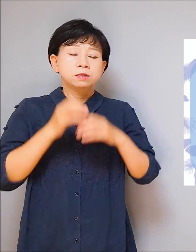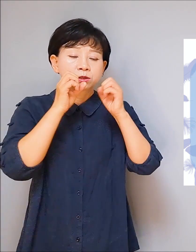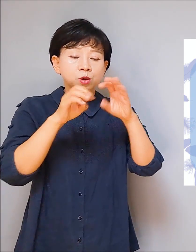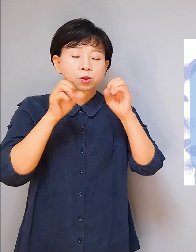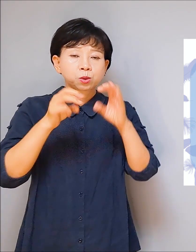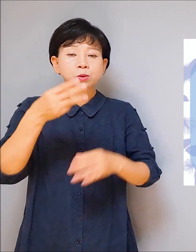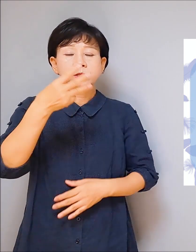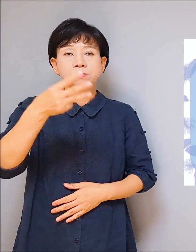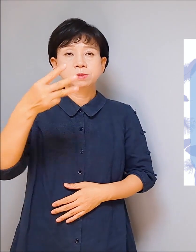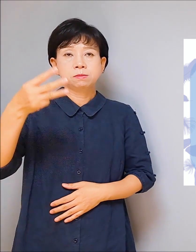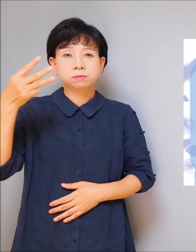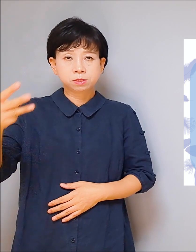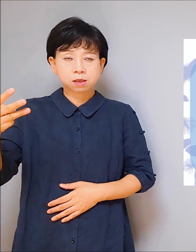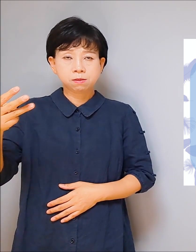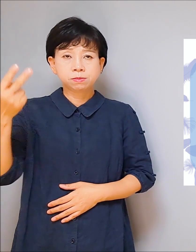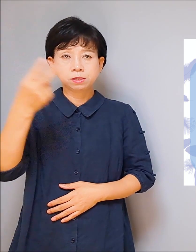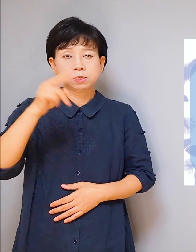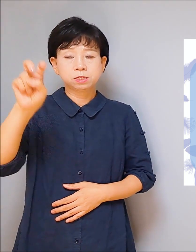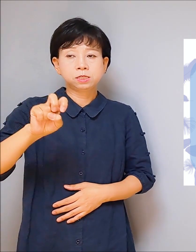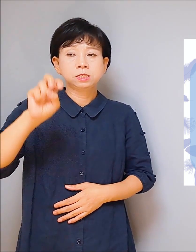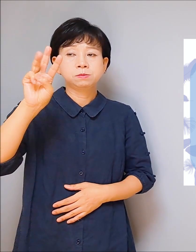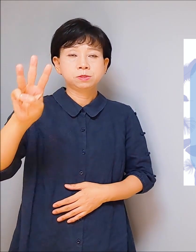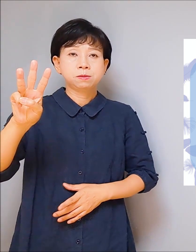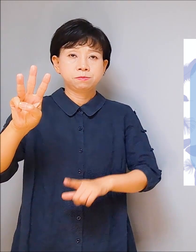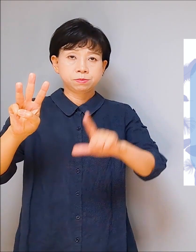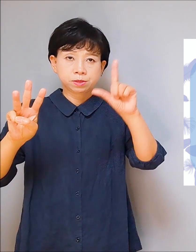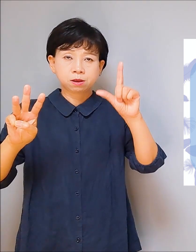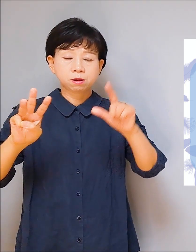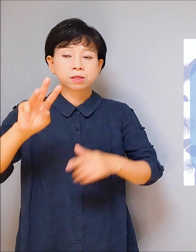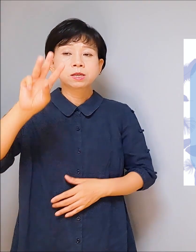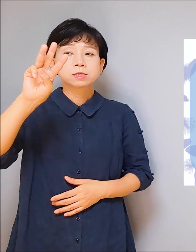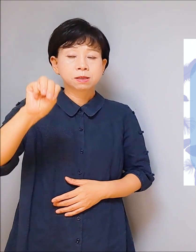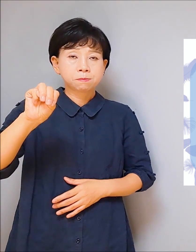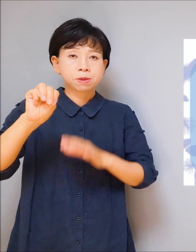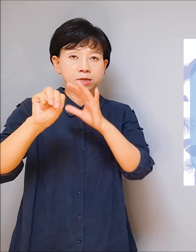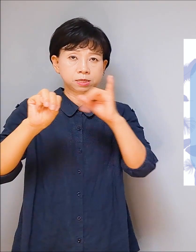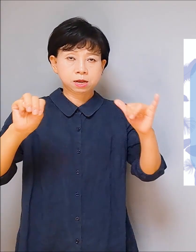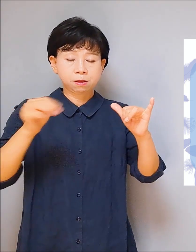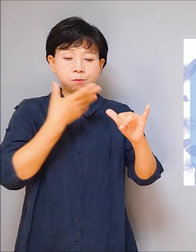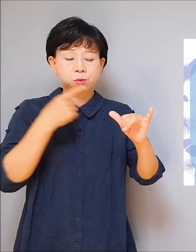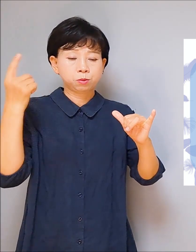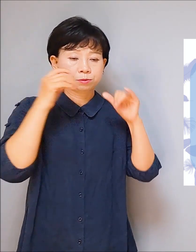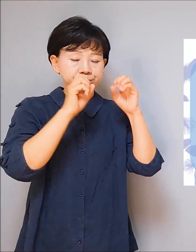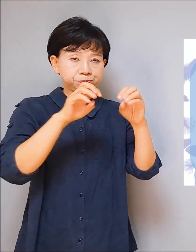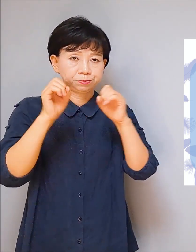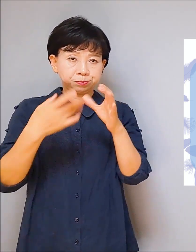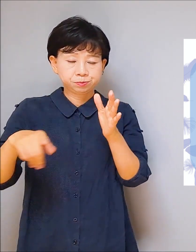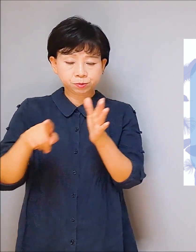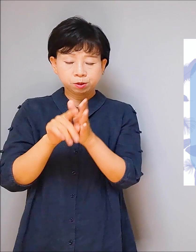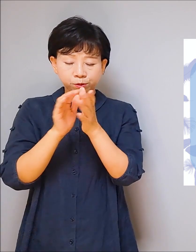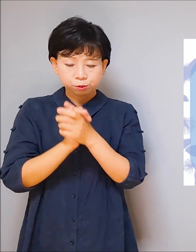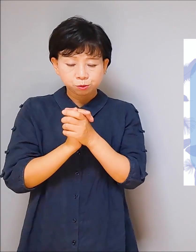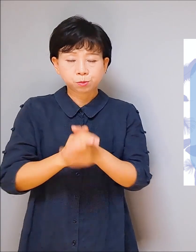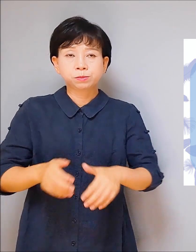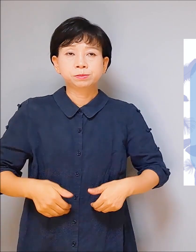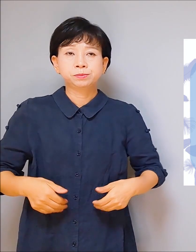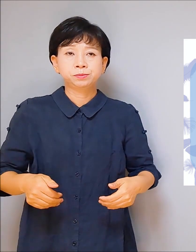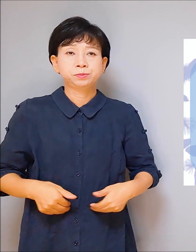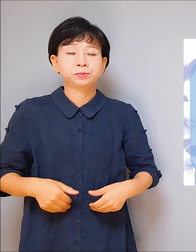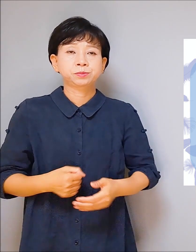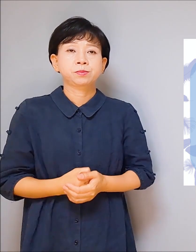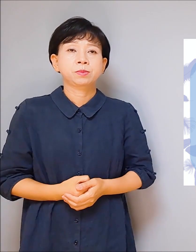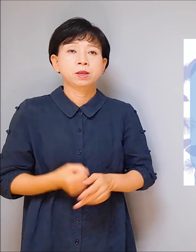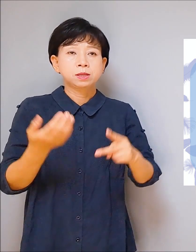333 2023년 3만 명에게 복음을 전하기 위해 더 기도가 필요합니다. 상반기에